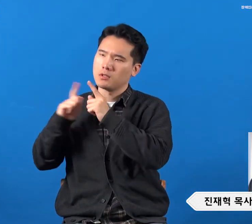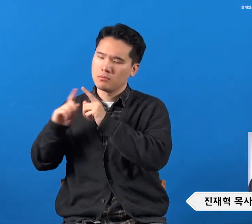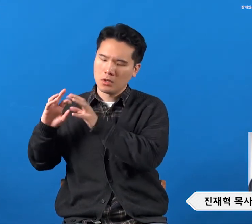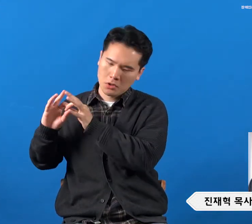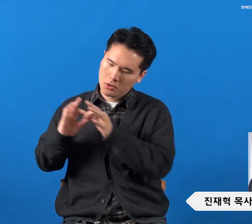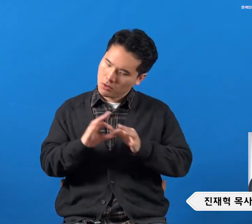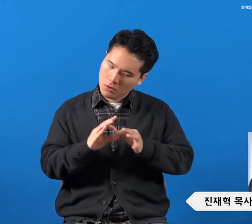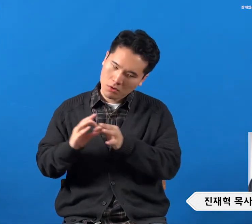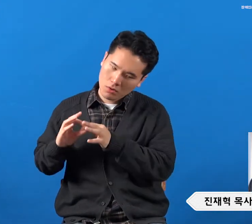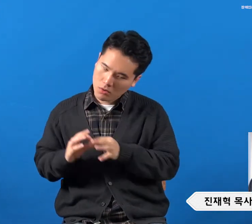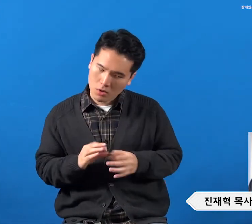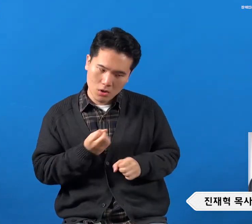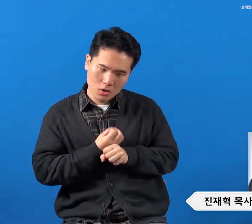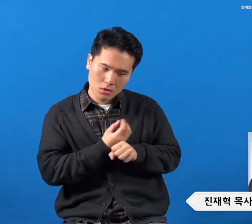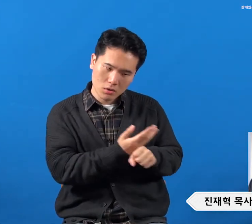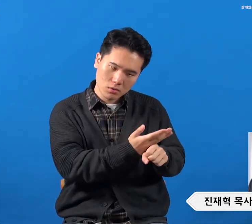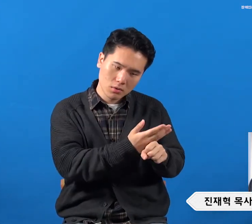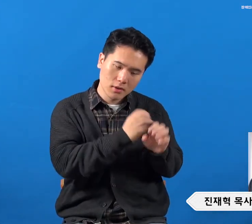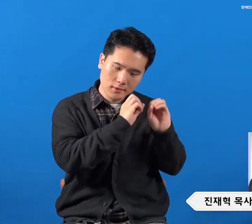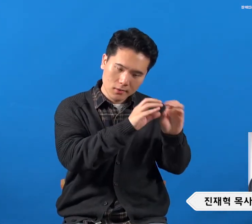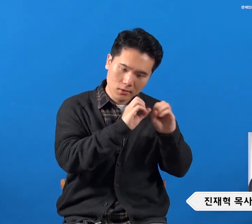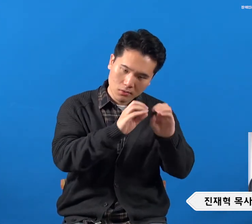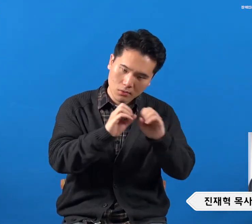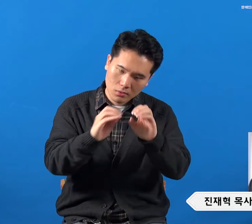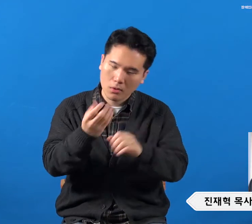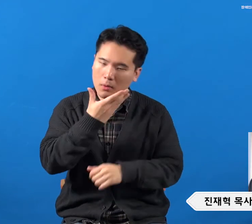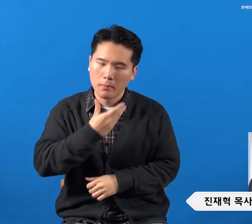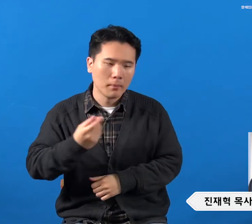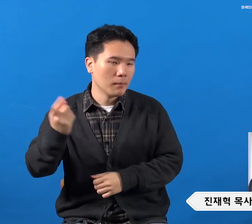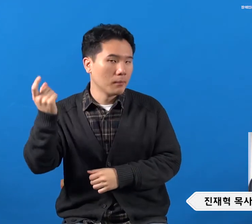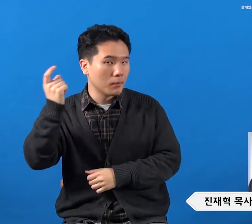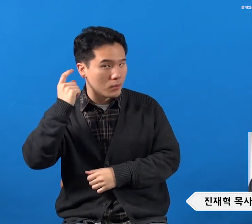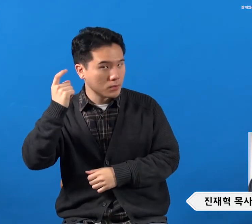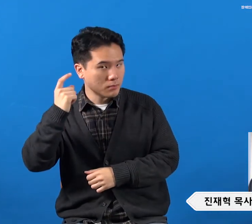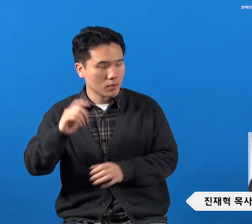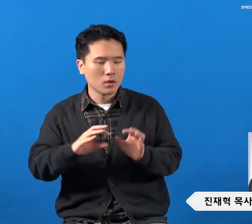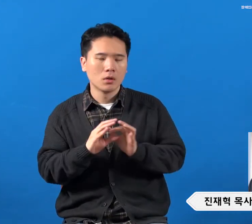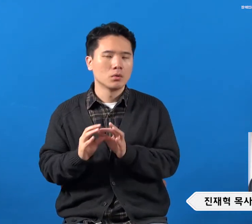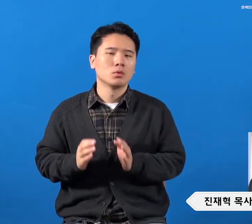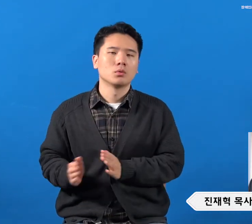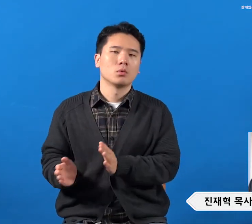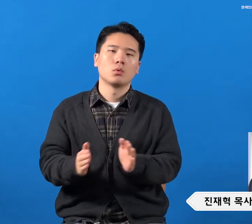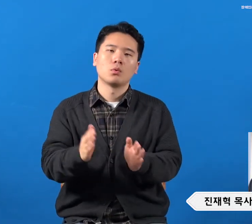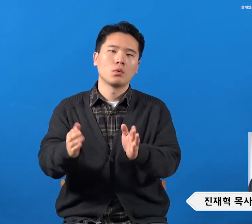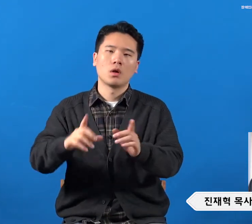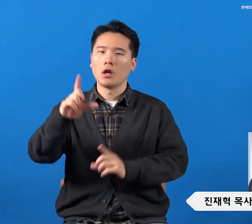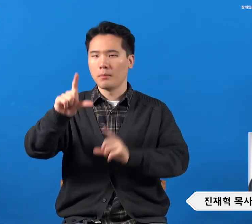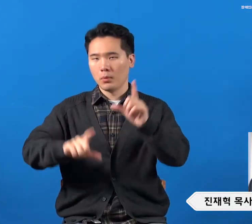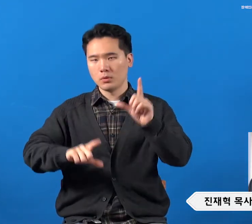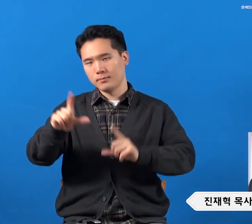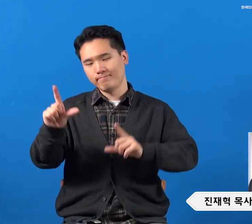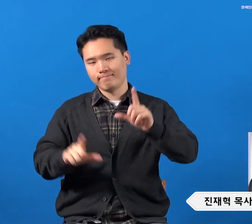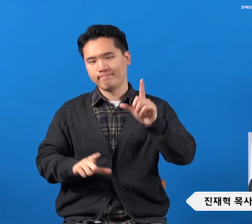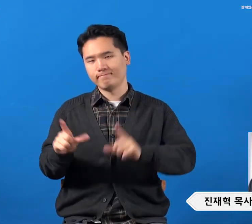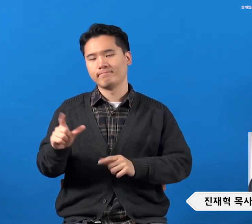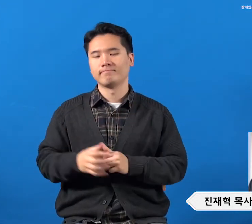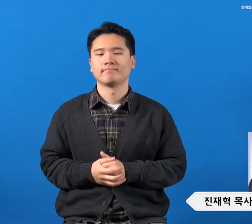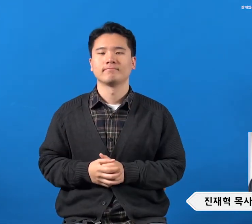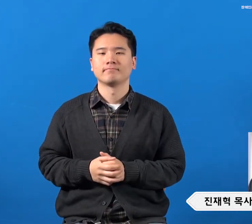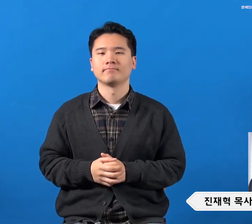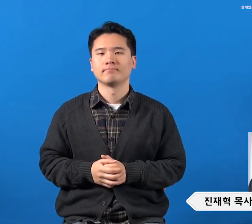전달되어 증거되는 복된 소리, 축복의 통로의 모습을